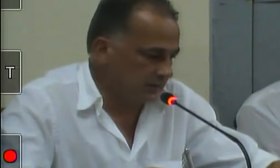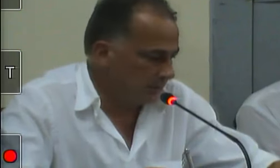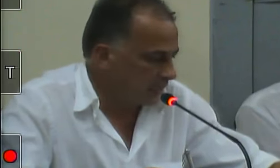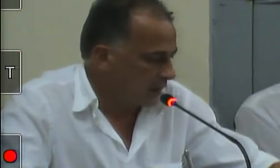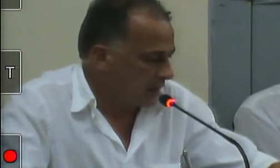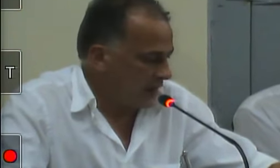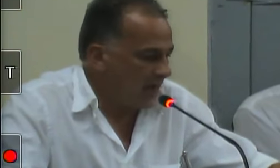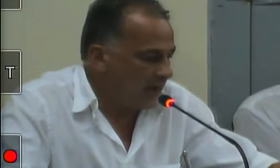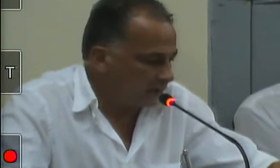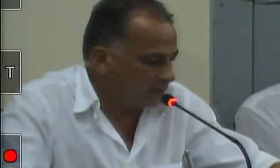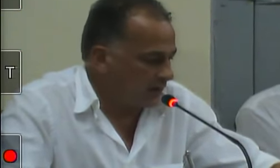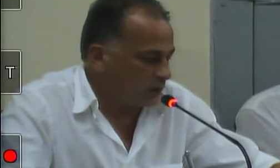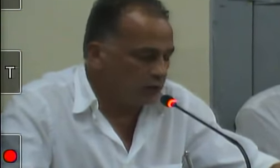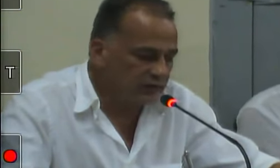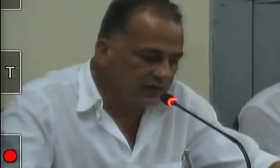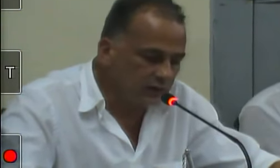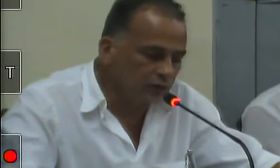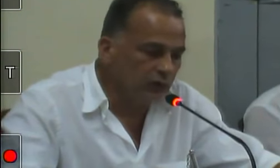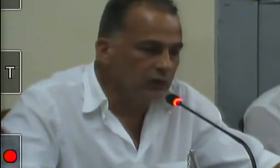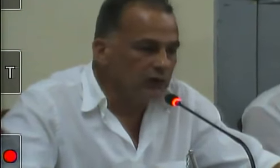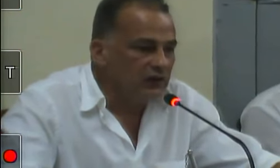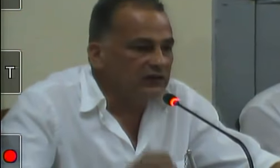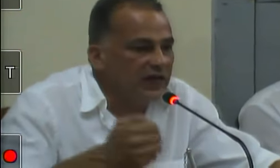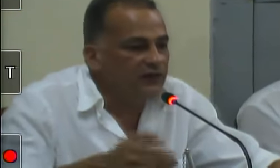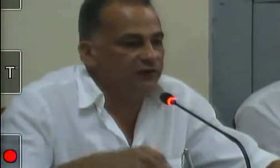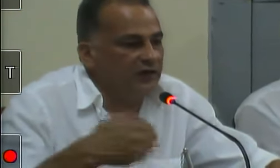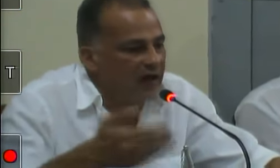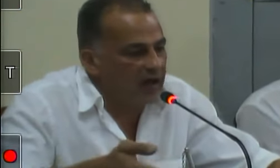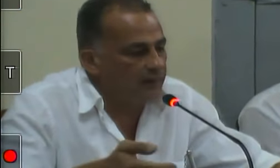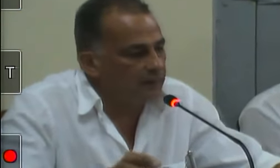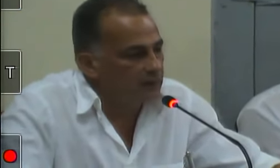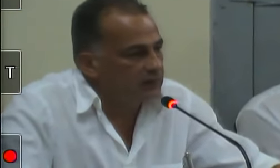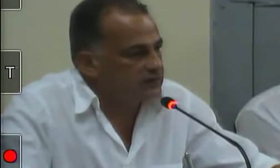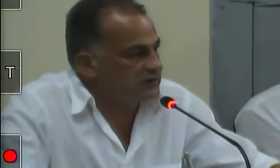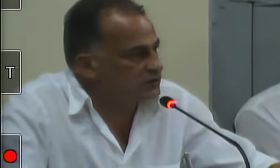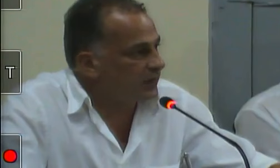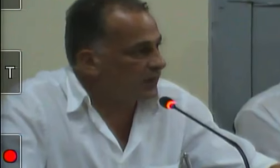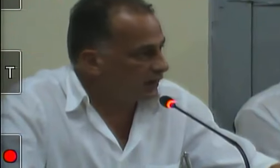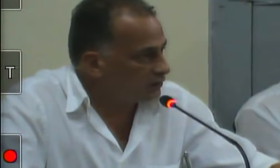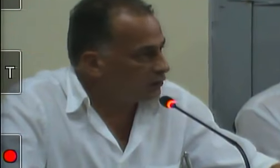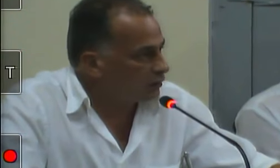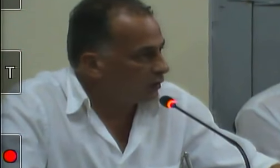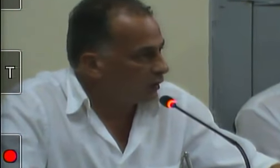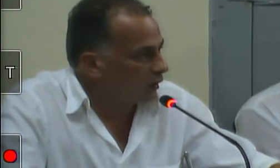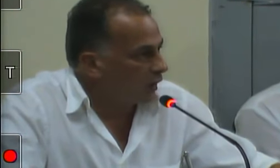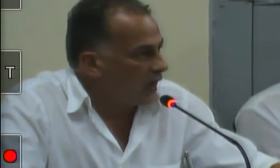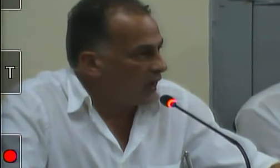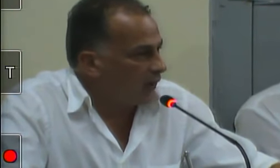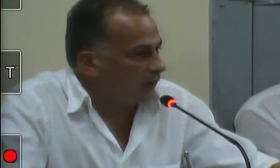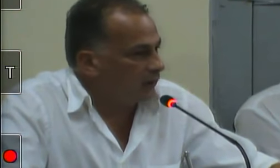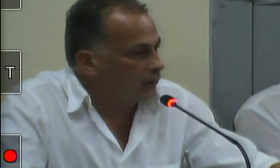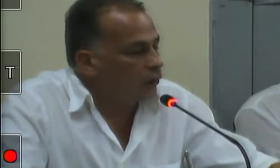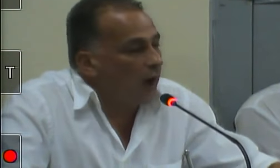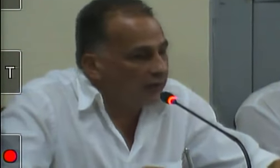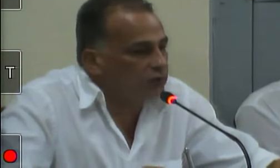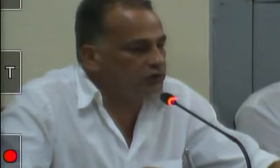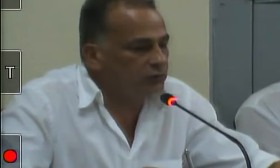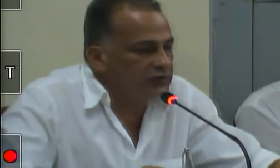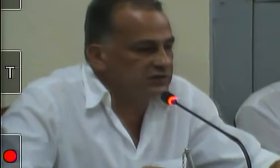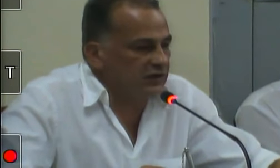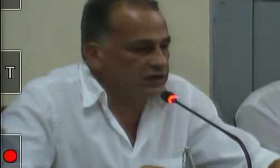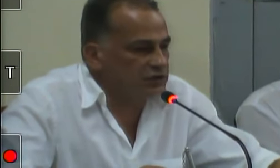assistência rápida e a contento, e tem que ficar se esperando um